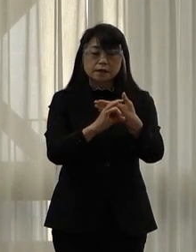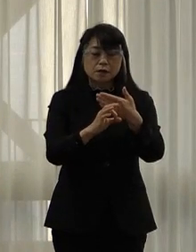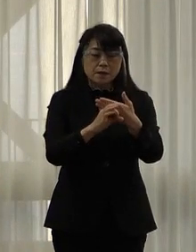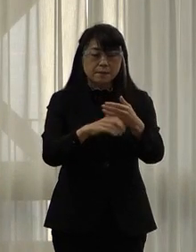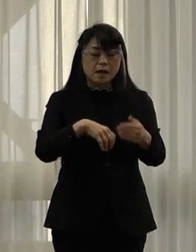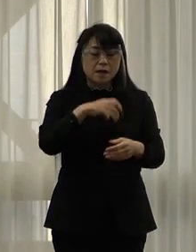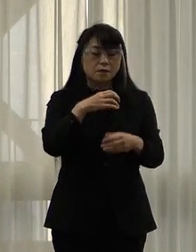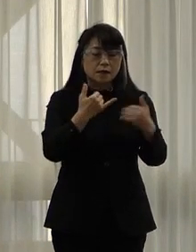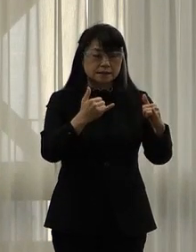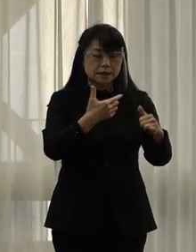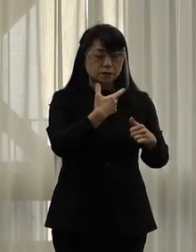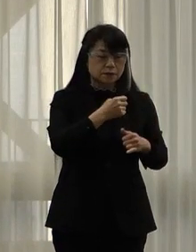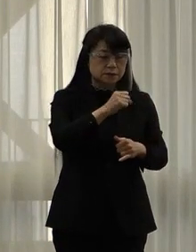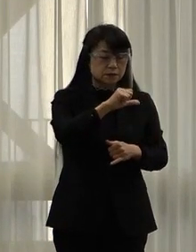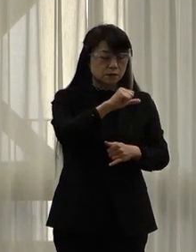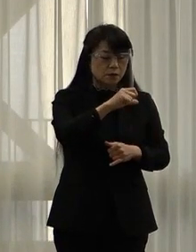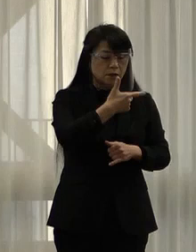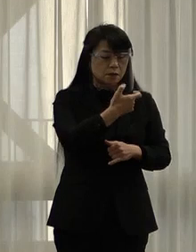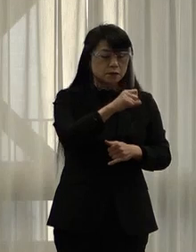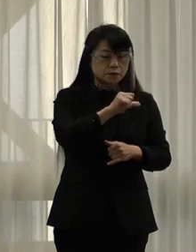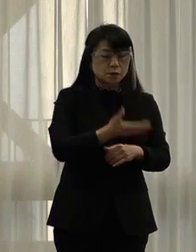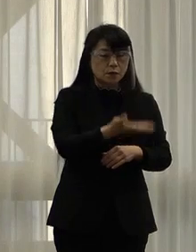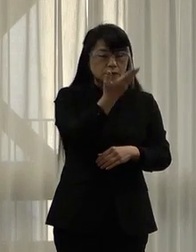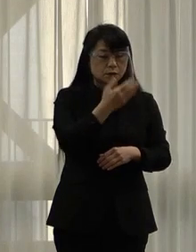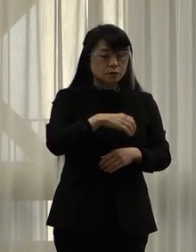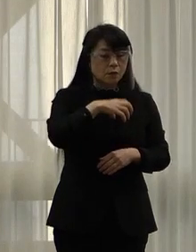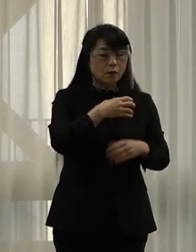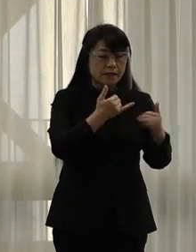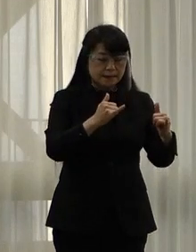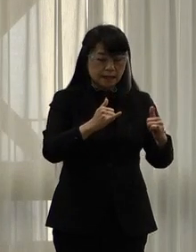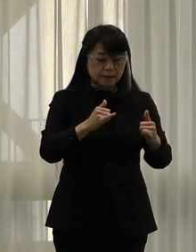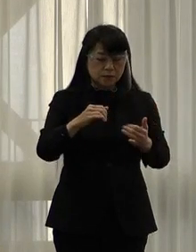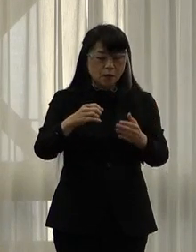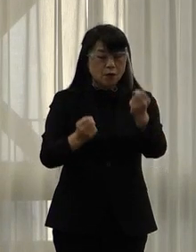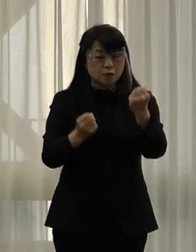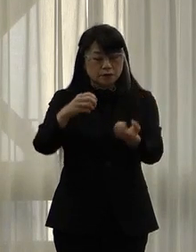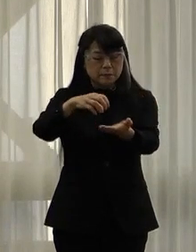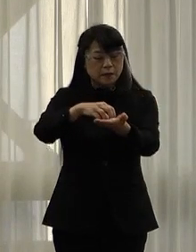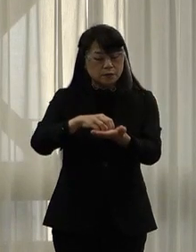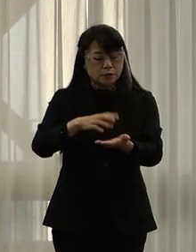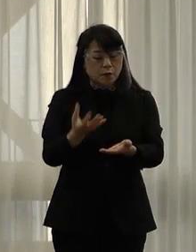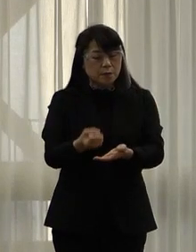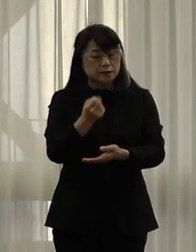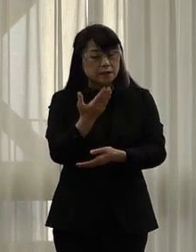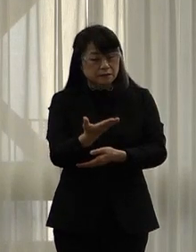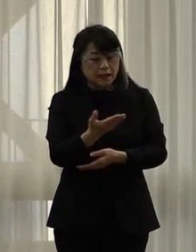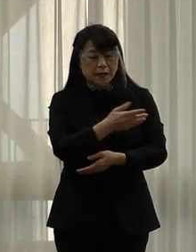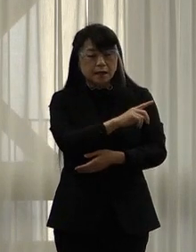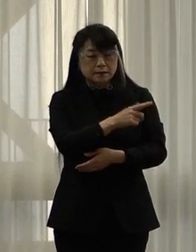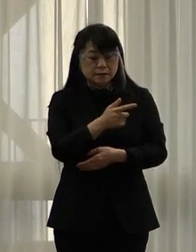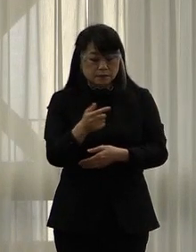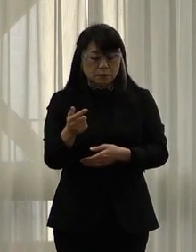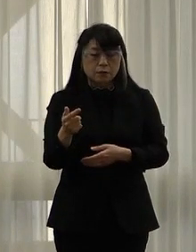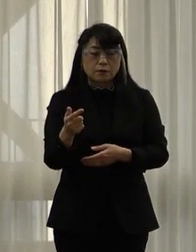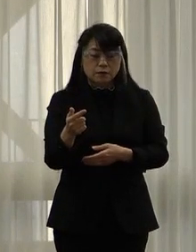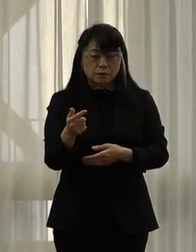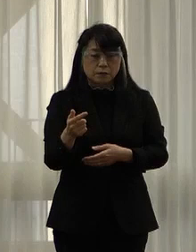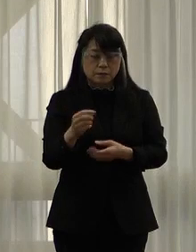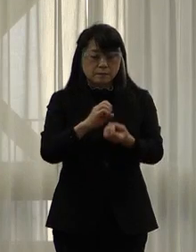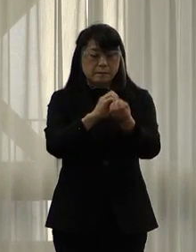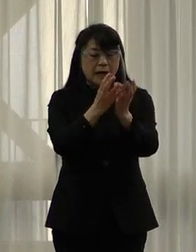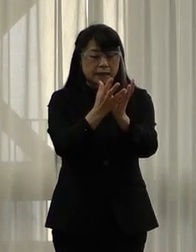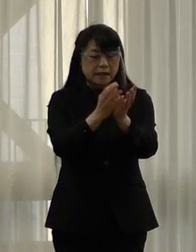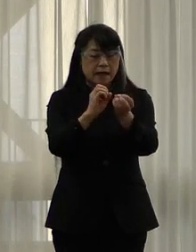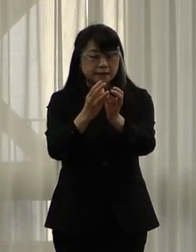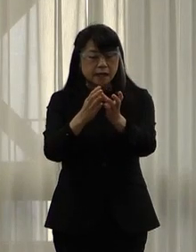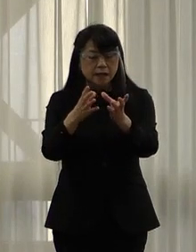高齢者、65歳以上の高齢者の方、そして免許証があるかどうかとかですね、まあ、そんな花の束